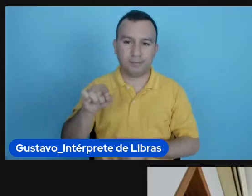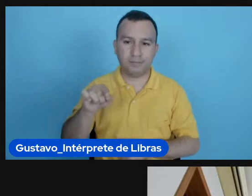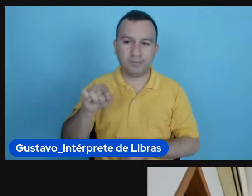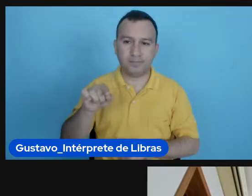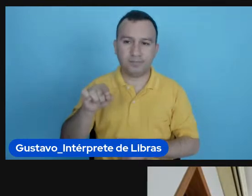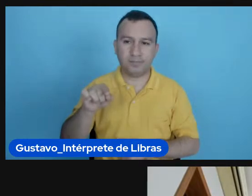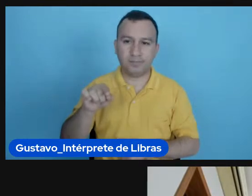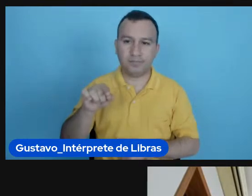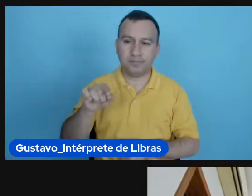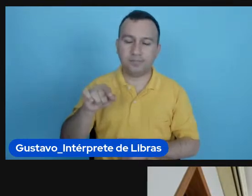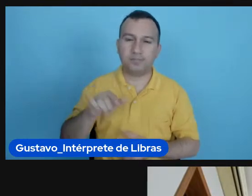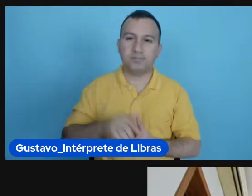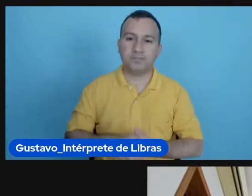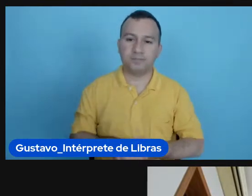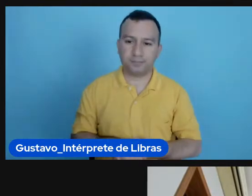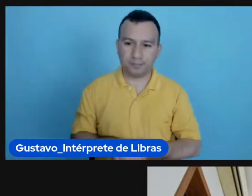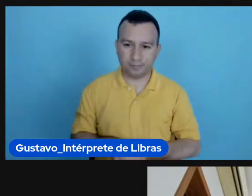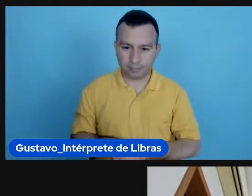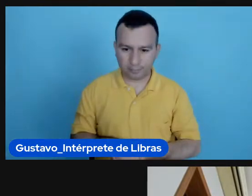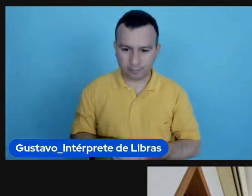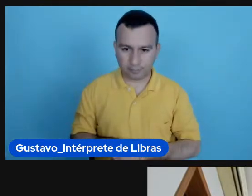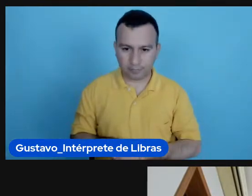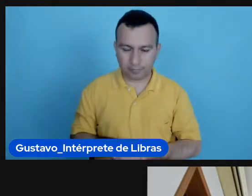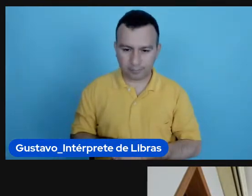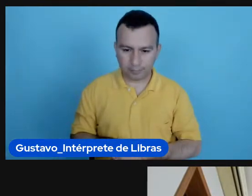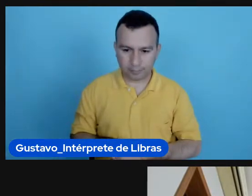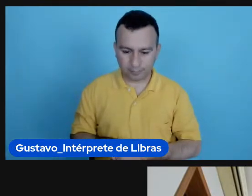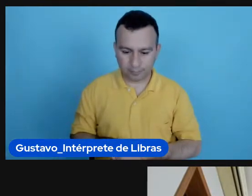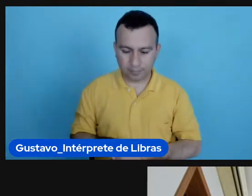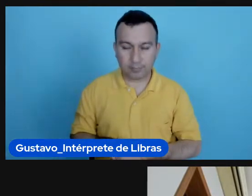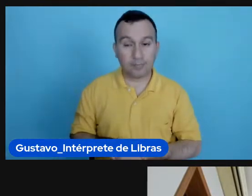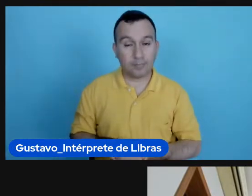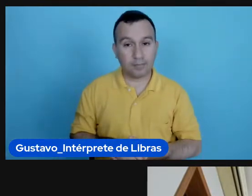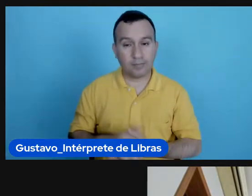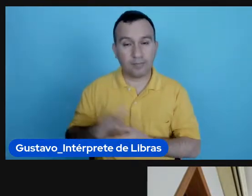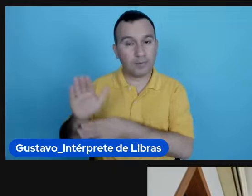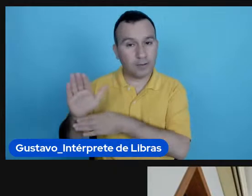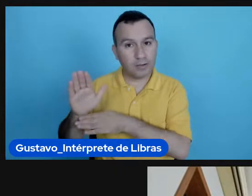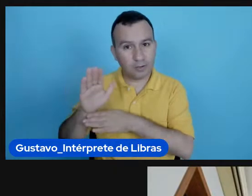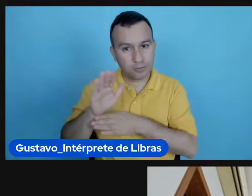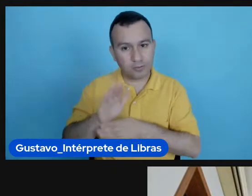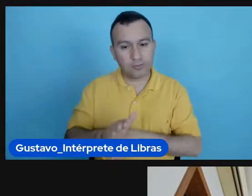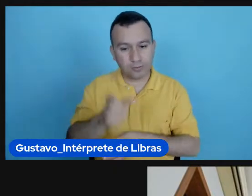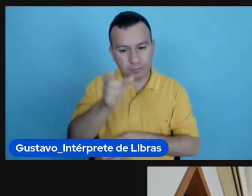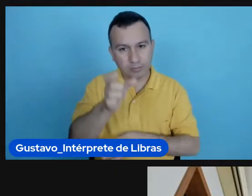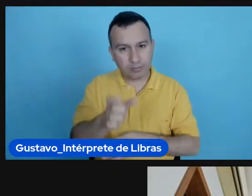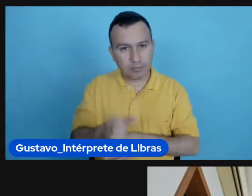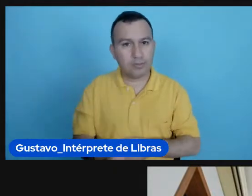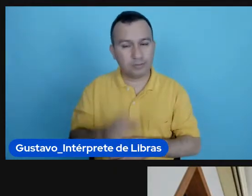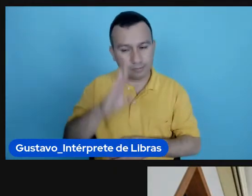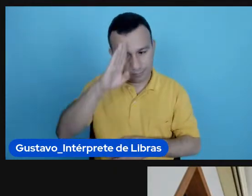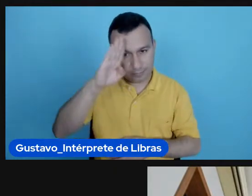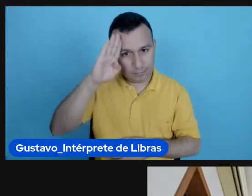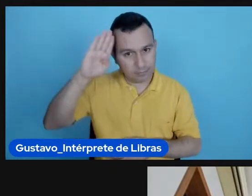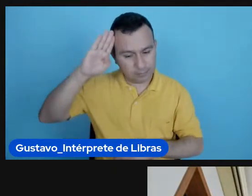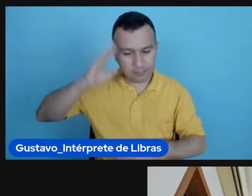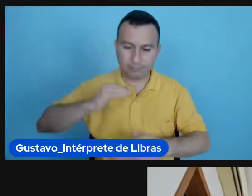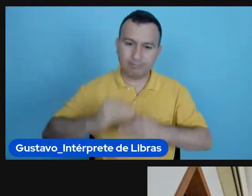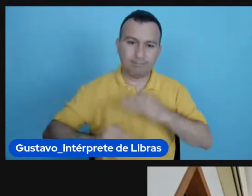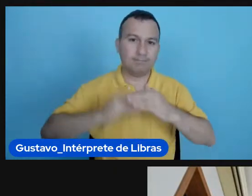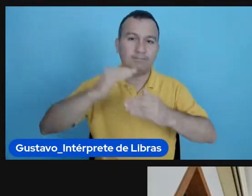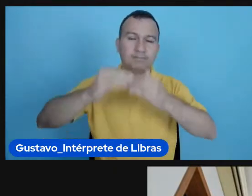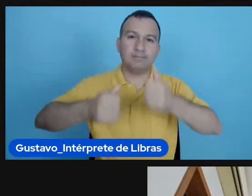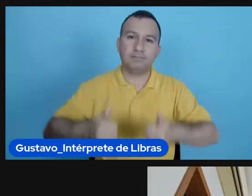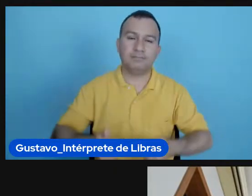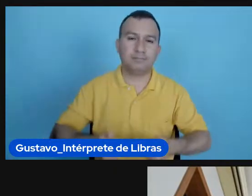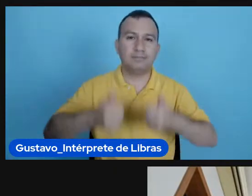para, assim, para o desenvolvimento acadêmico dos mesmos. Me dá uma licença, senhora.